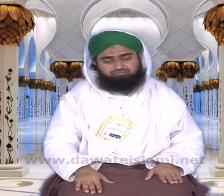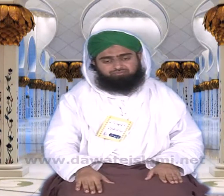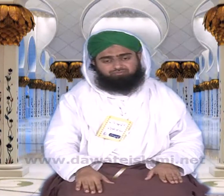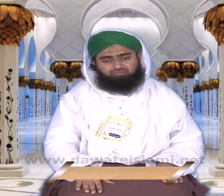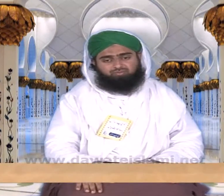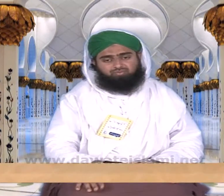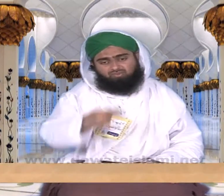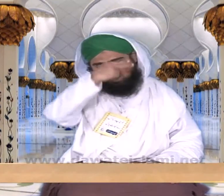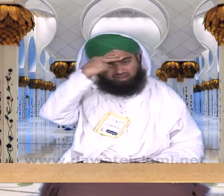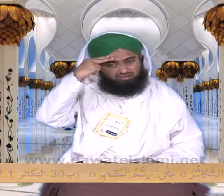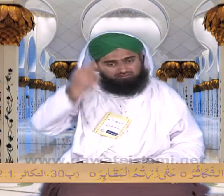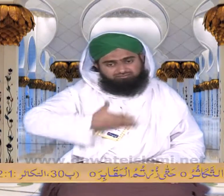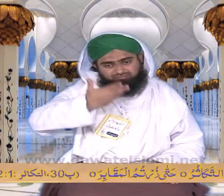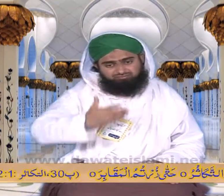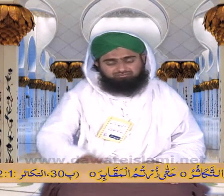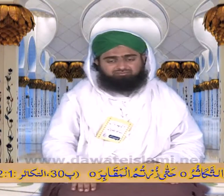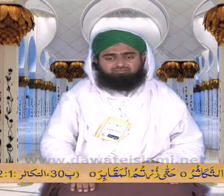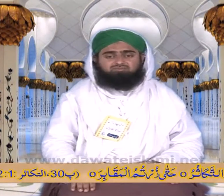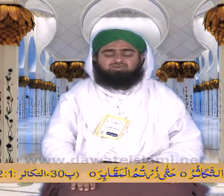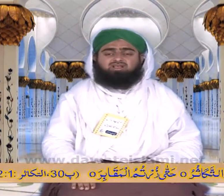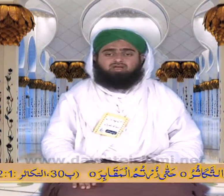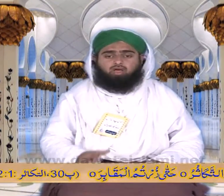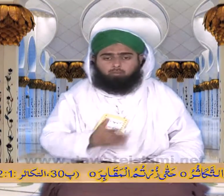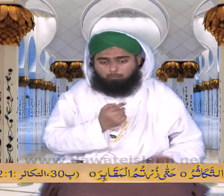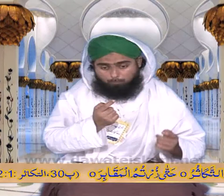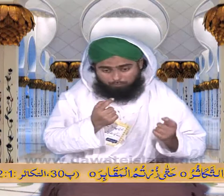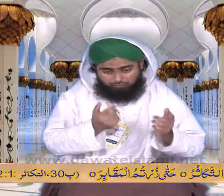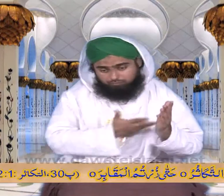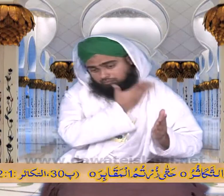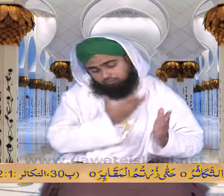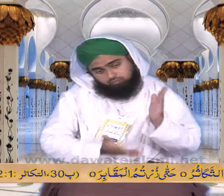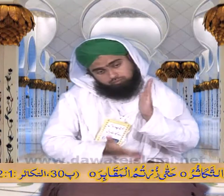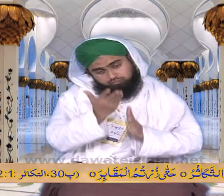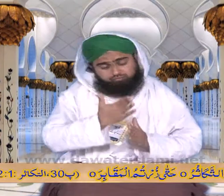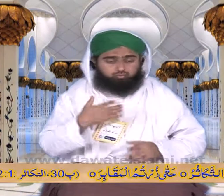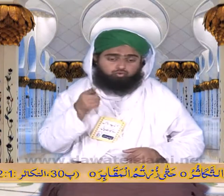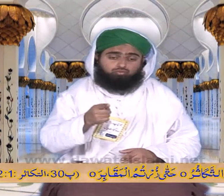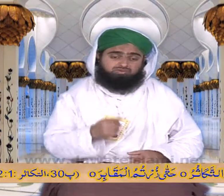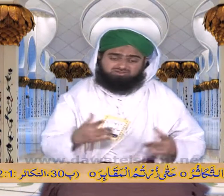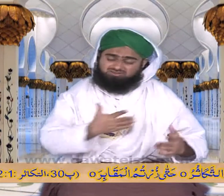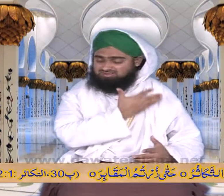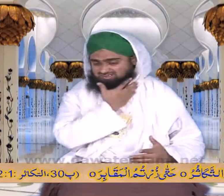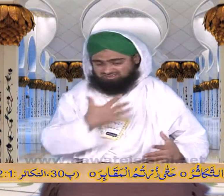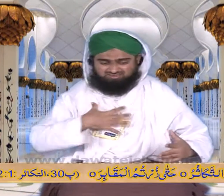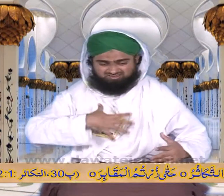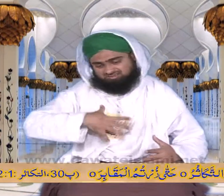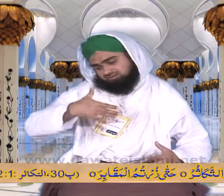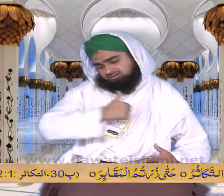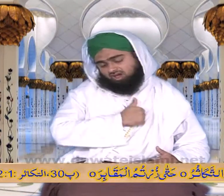کیا حلحات و متقات و روحتہ سبتم المقابل کسرت مال کی خواہش میں تمہیں ہلاک کر دیا تمہیں